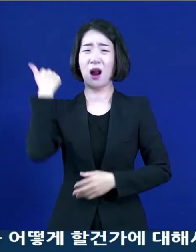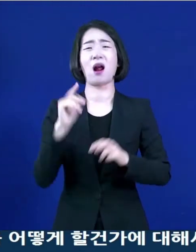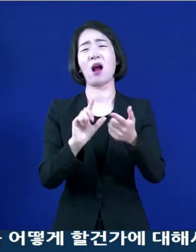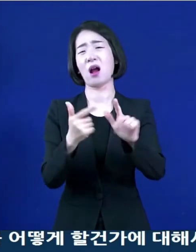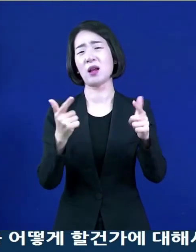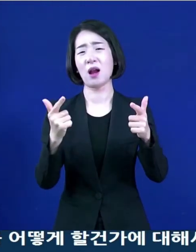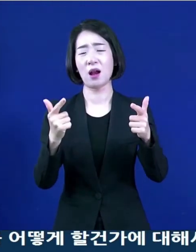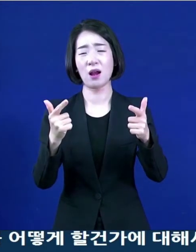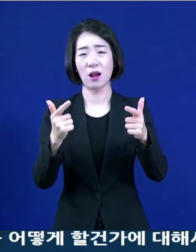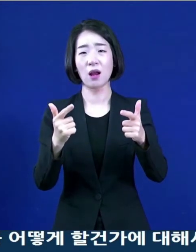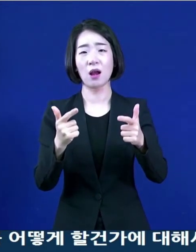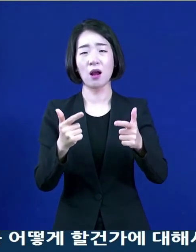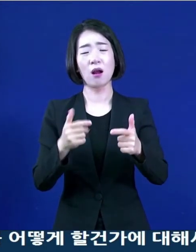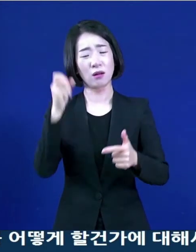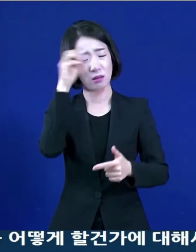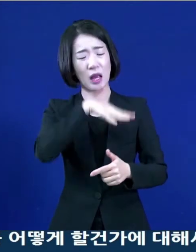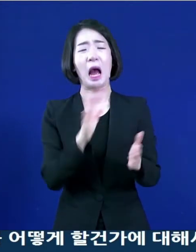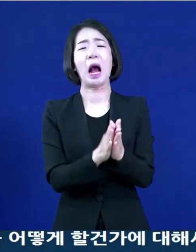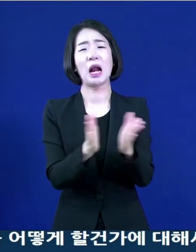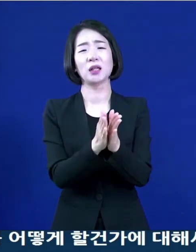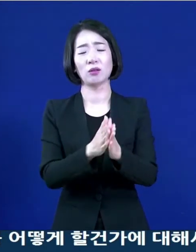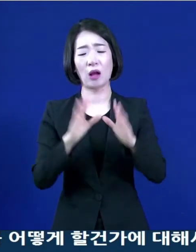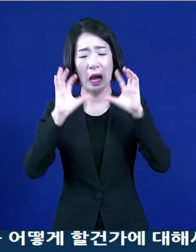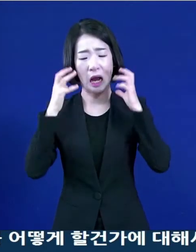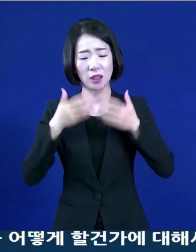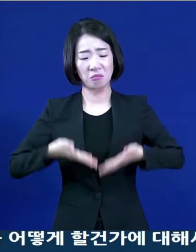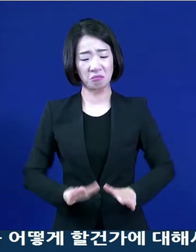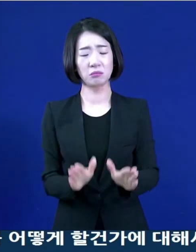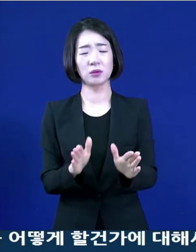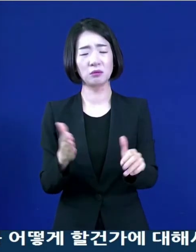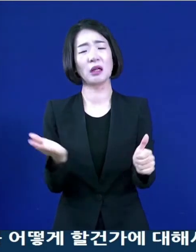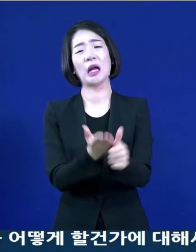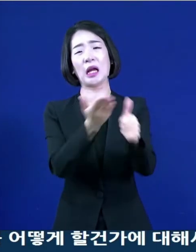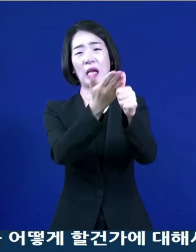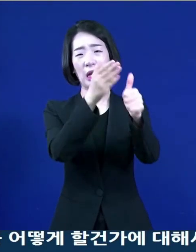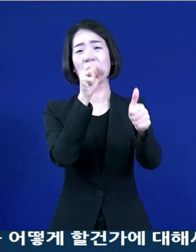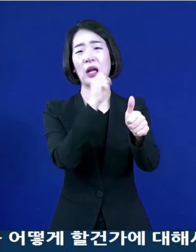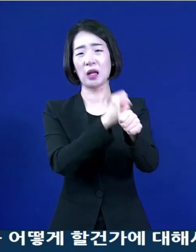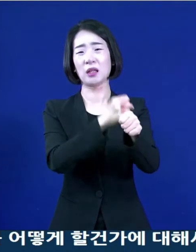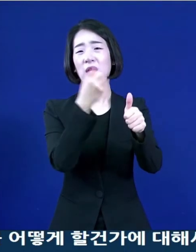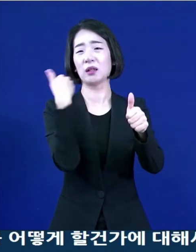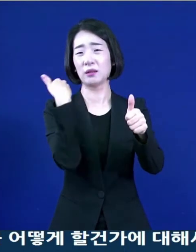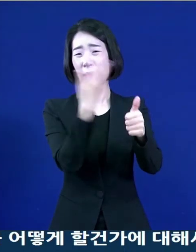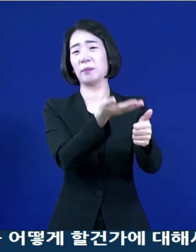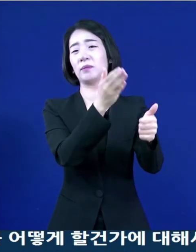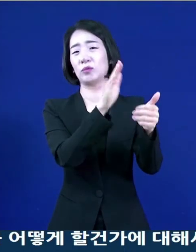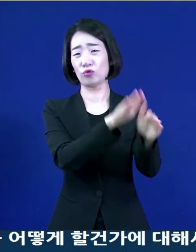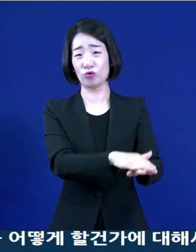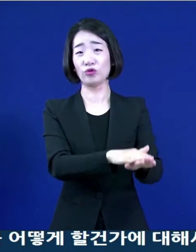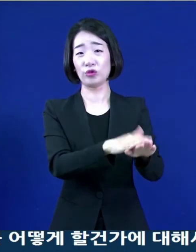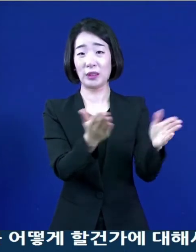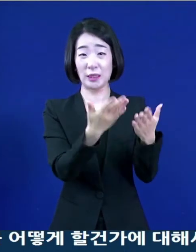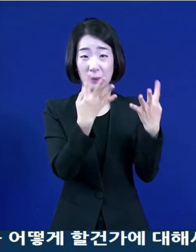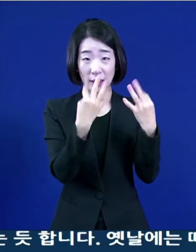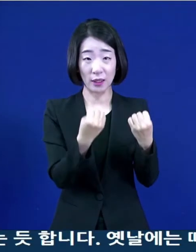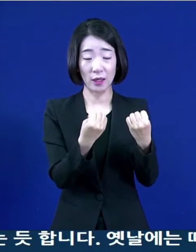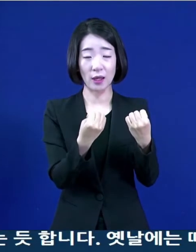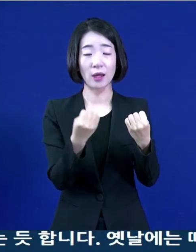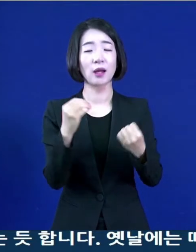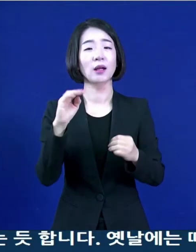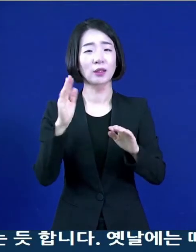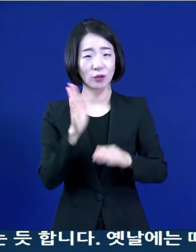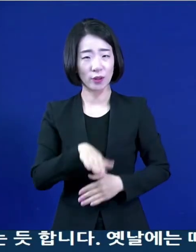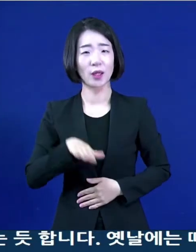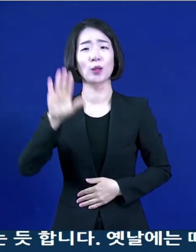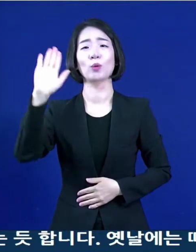커, 이런 교육이었는데 요즘에는 그런 면에서 많은 발전이 있는 것 같습니다. 하지만 너무 많은 교육이